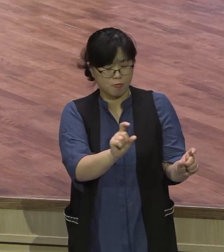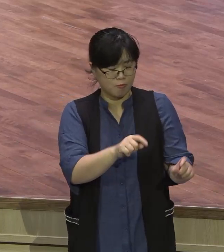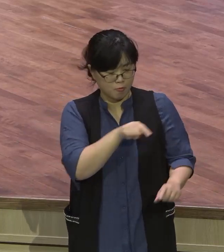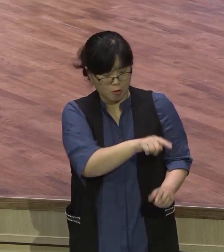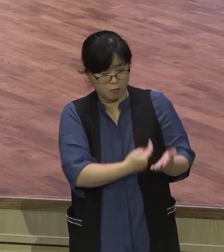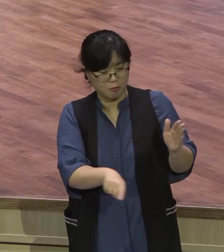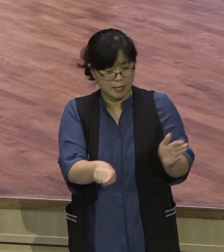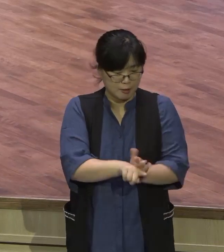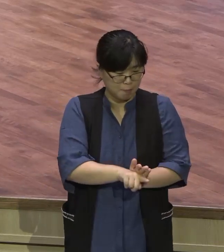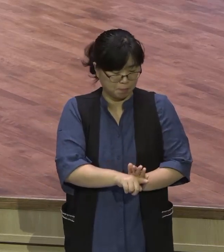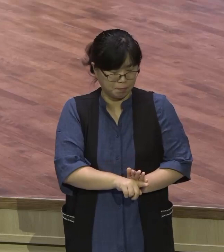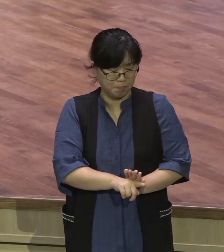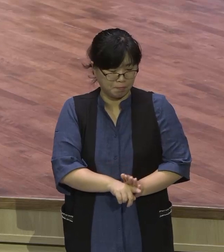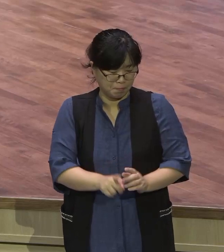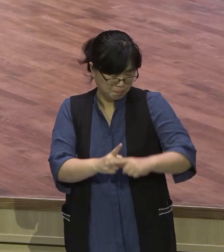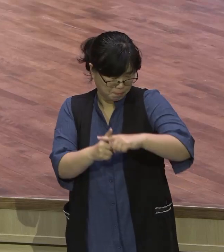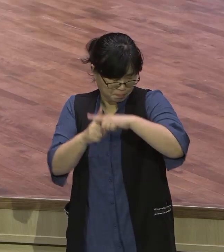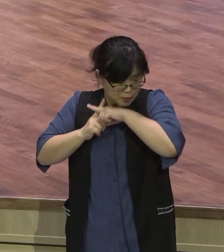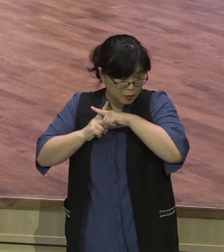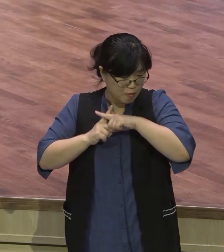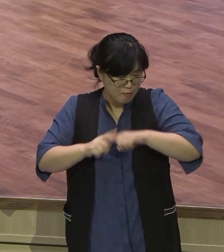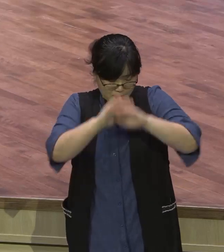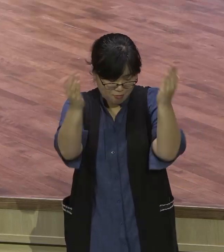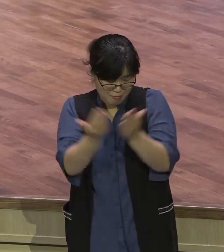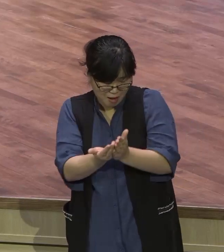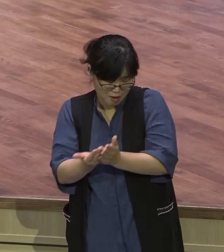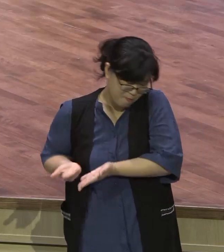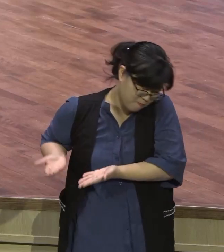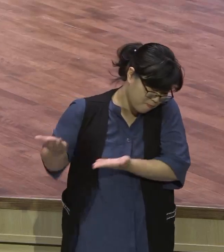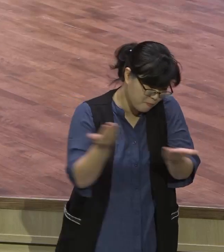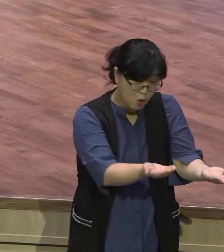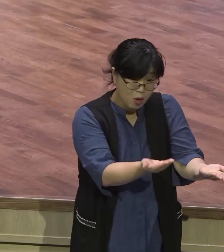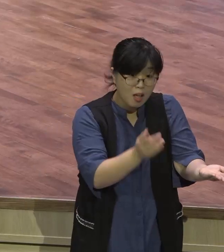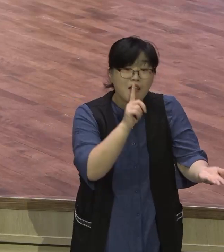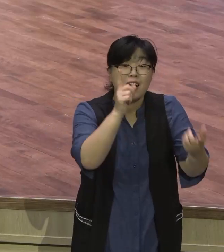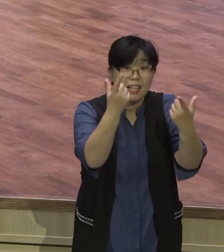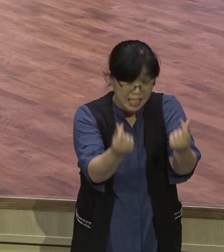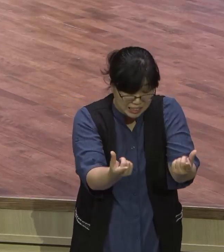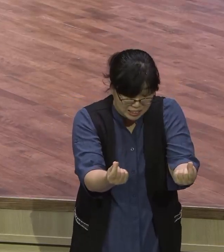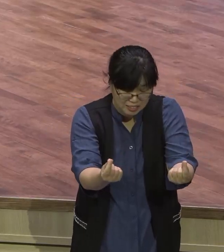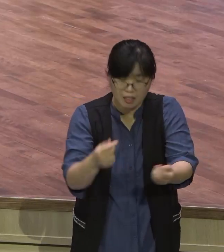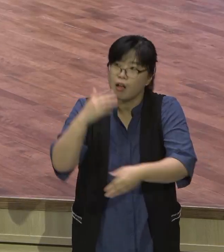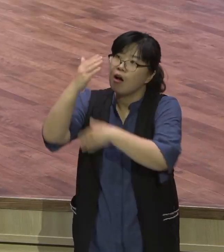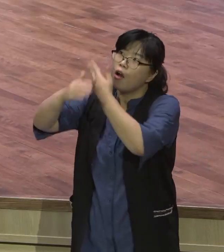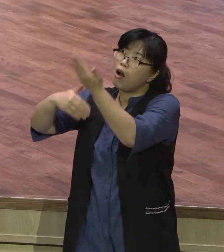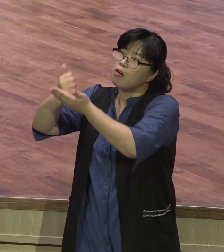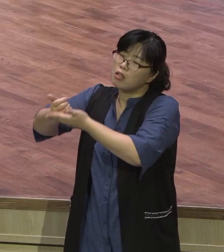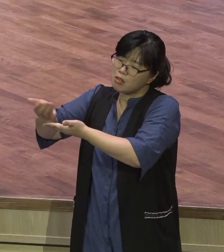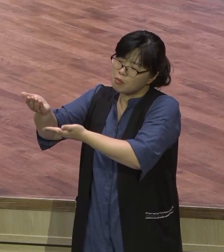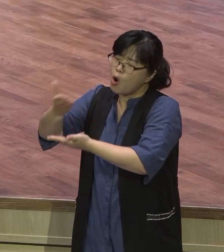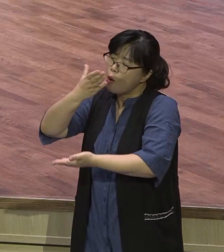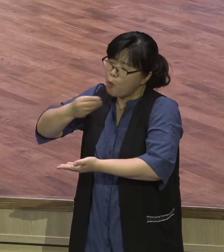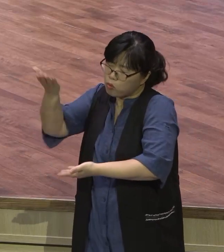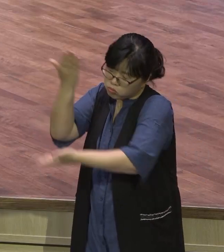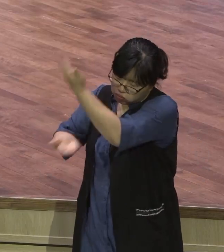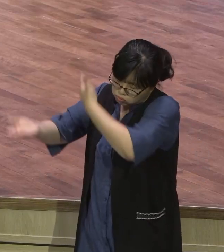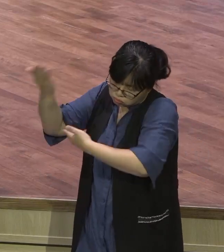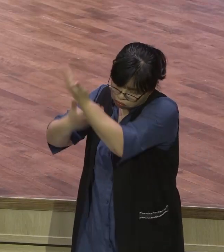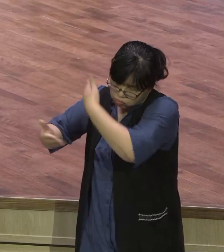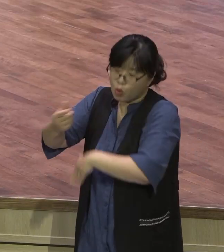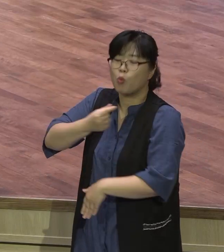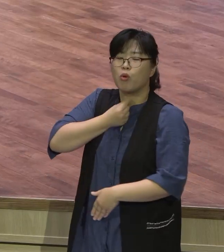잘해줄 줄 알거다. 하물며 너희가 아깝지라도 그렇게 하는데 하나님이 좋은 걸 주시지 않겠느냐 더 복주시